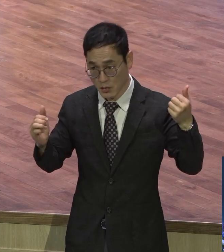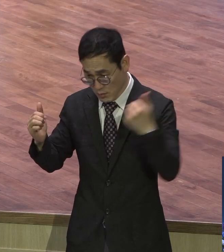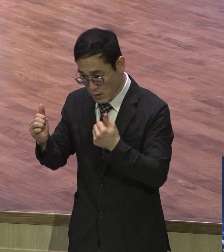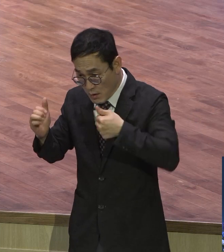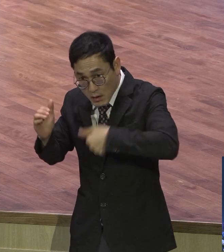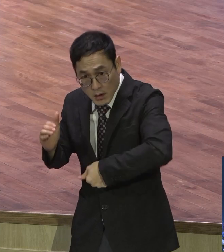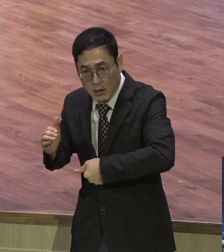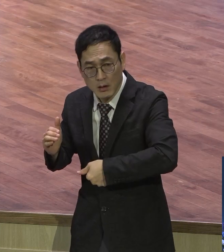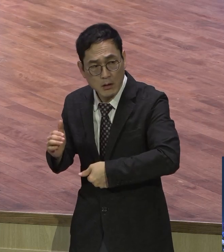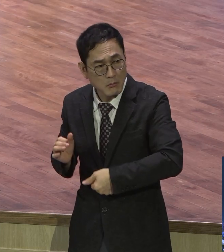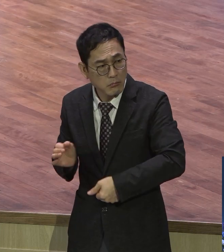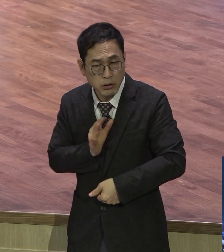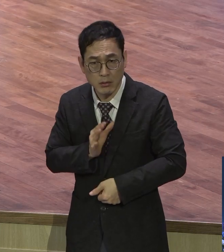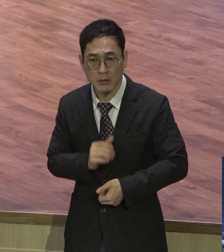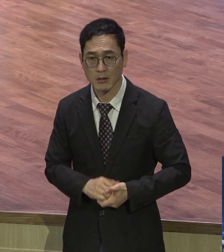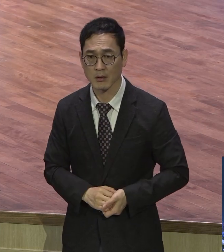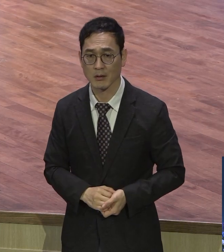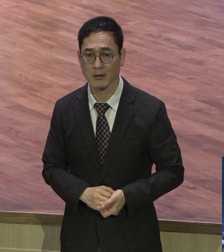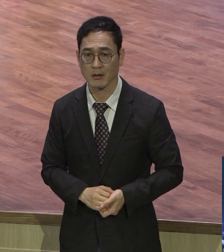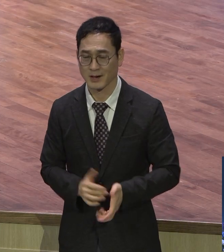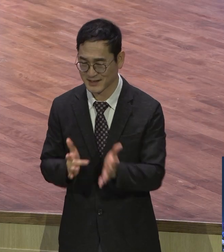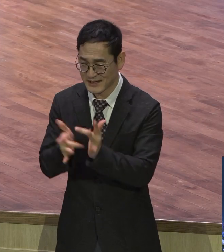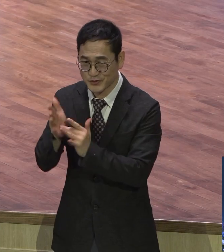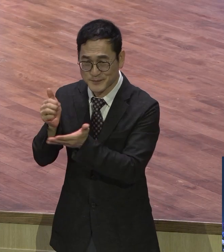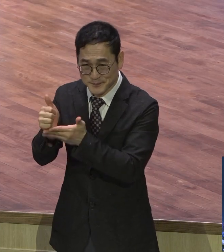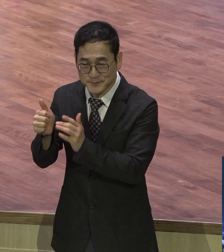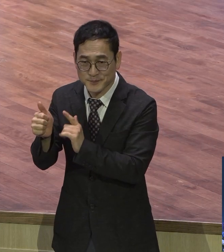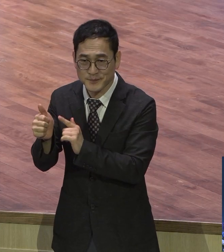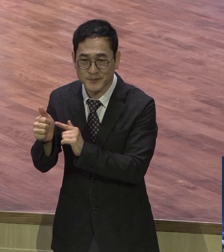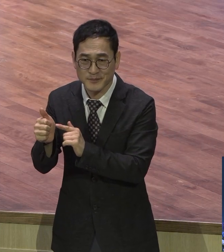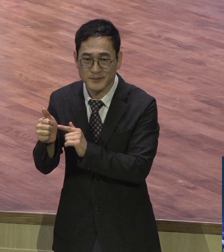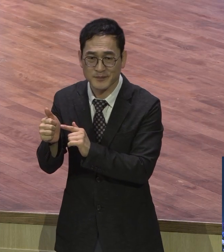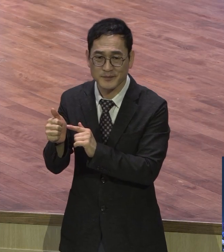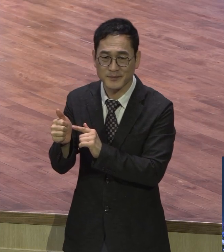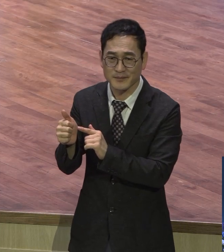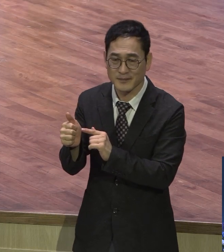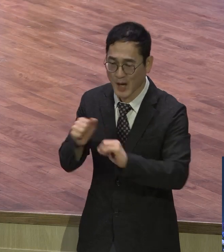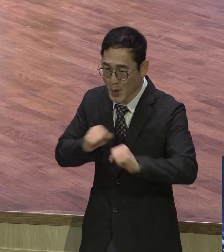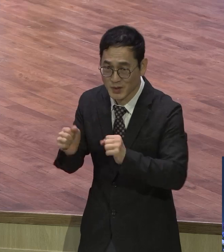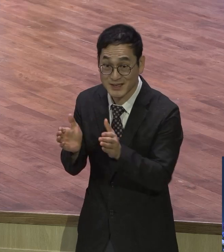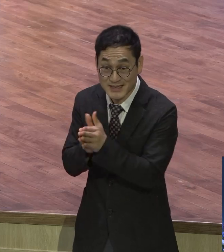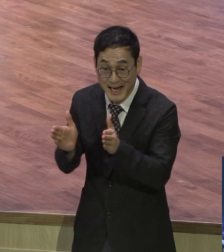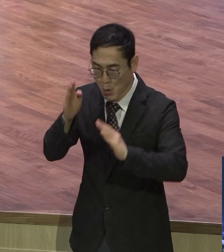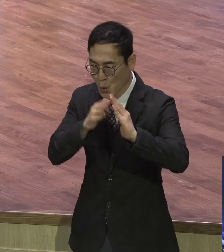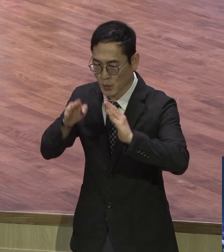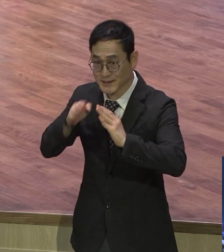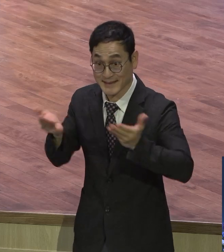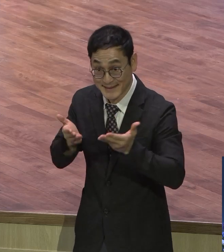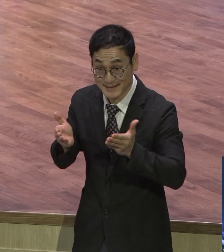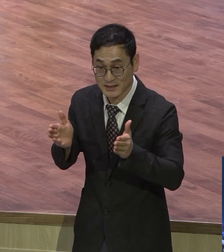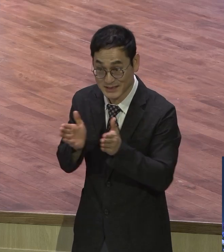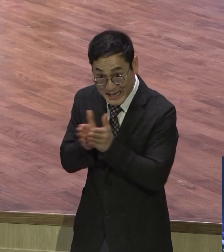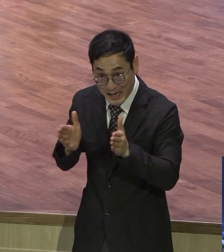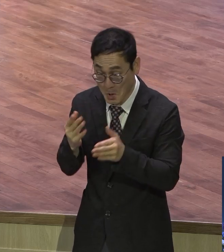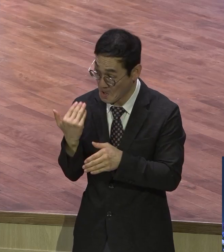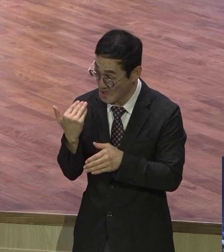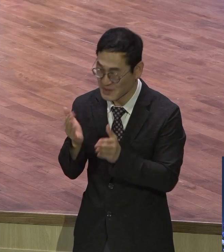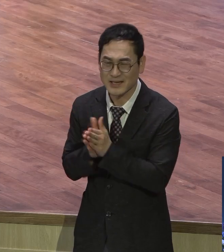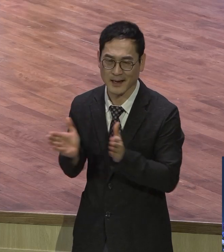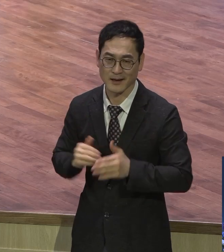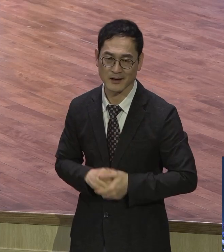당시 예수님의 사역은 시작한 지가 얼마 안 되었어요. 예수님은 잘 몰라요. 사람들은